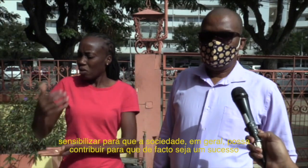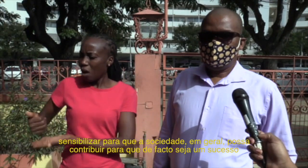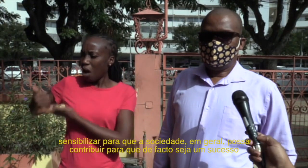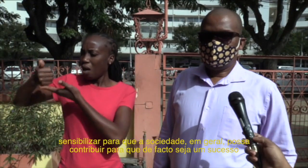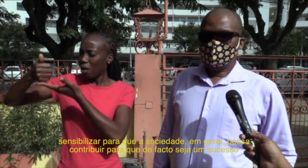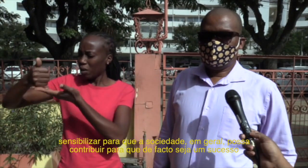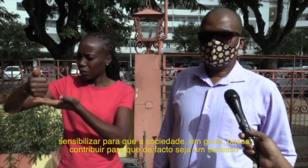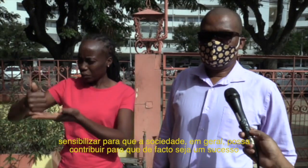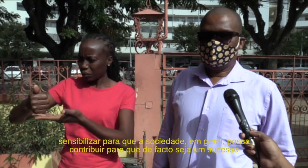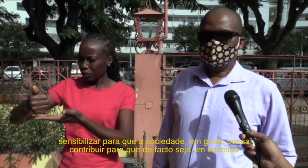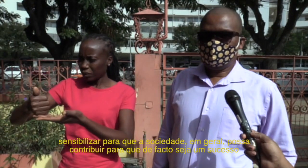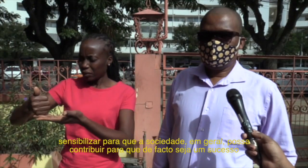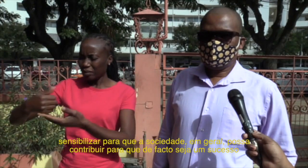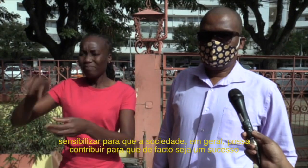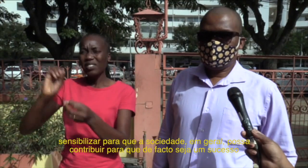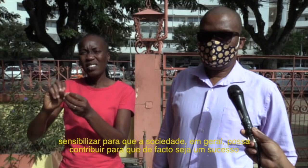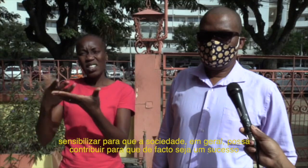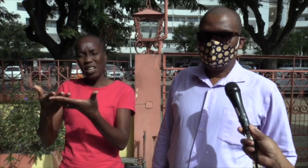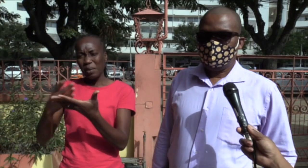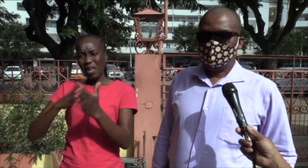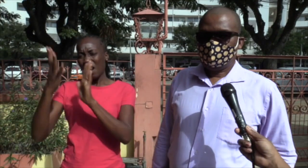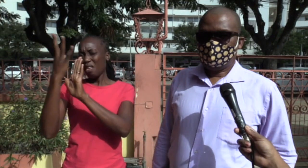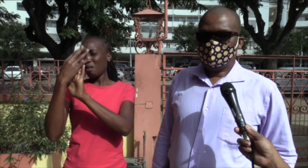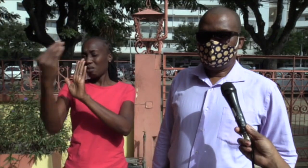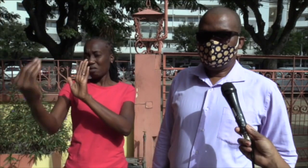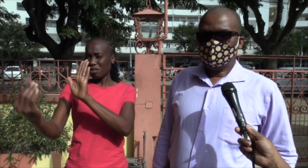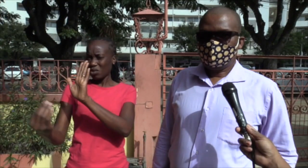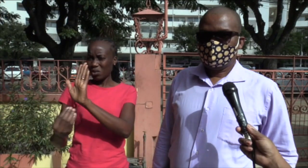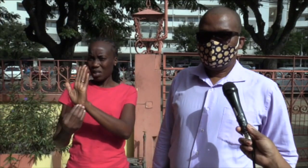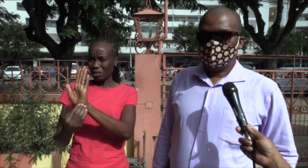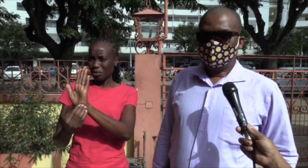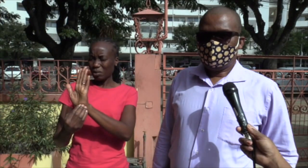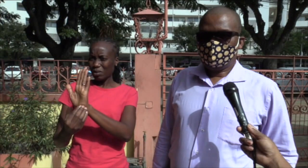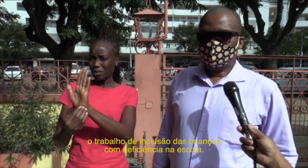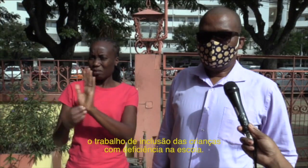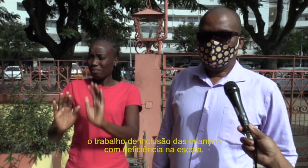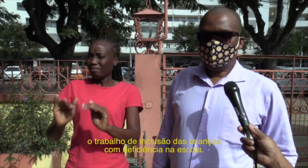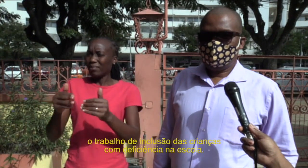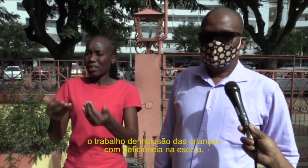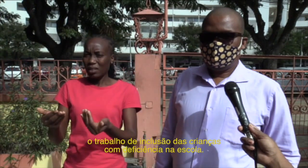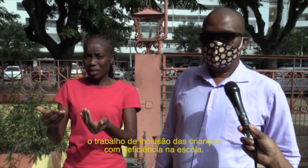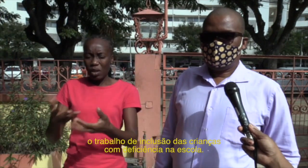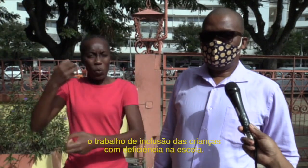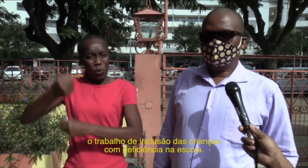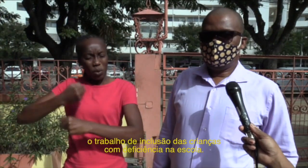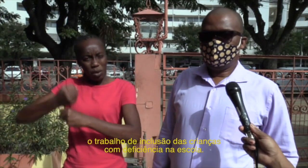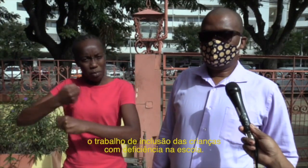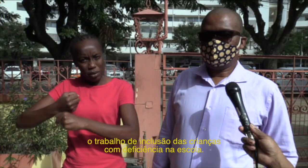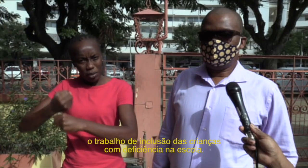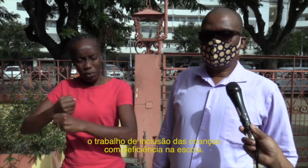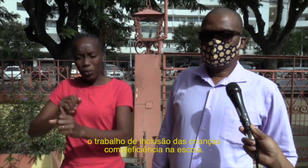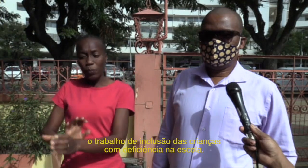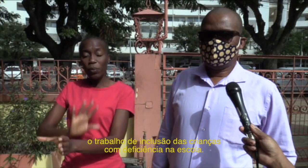um sucesso o trabalho de